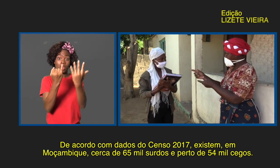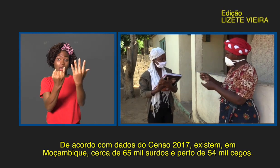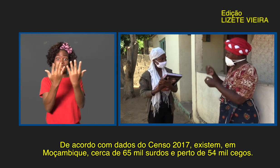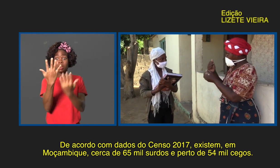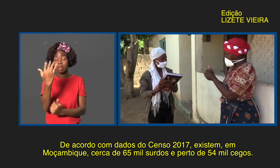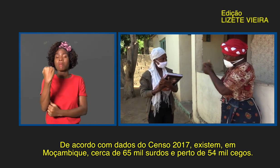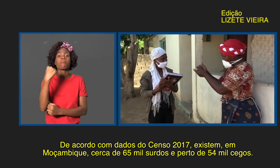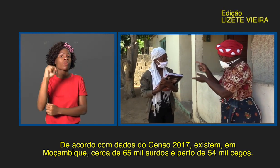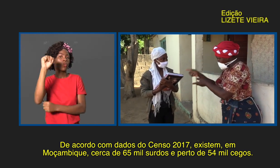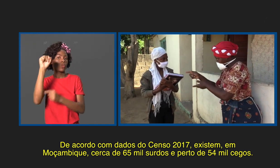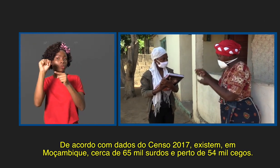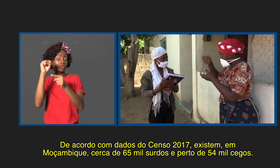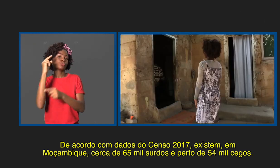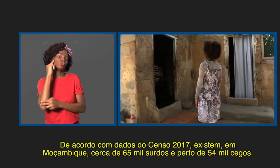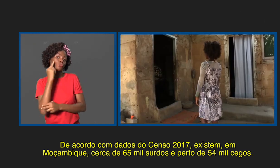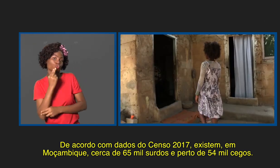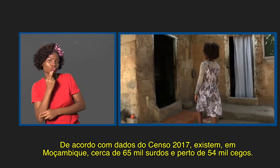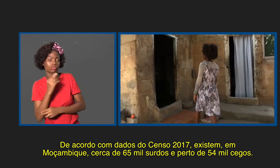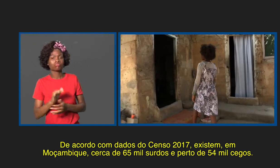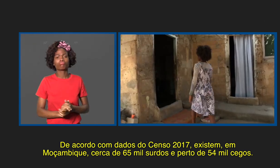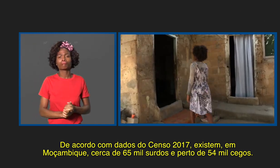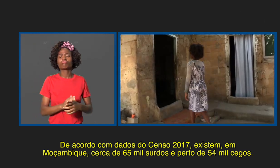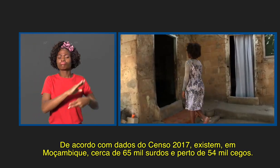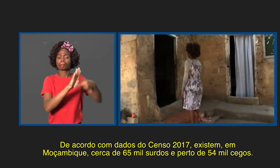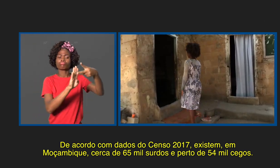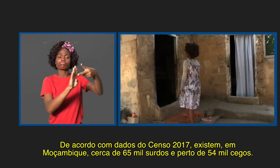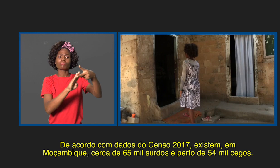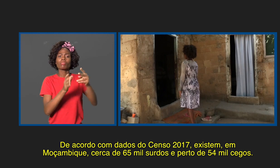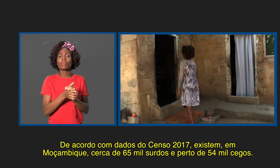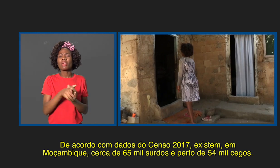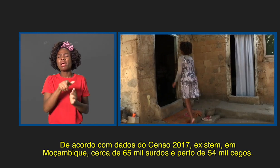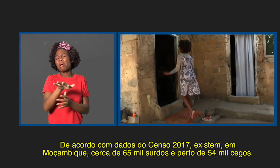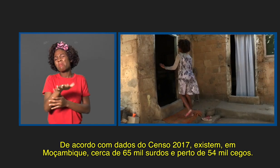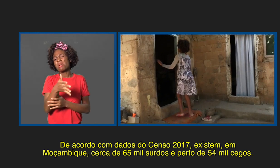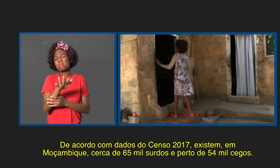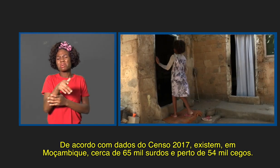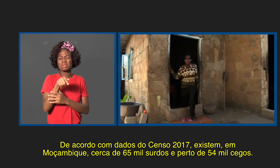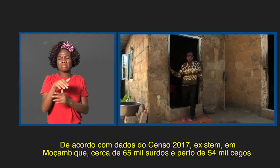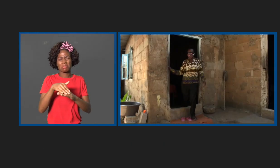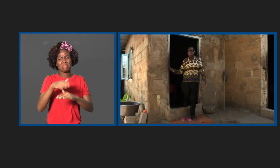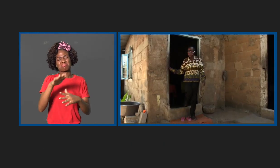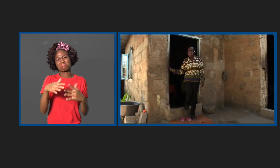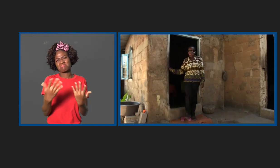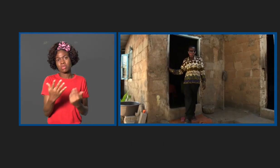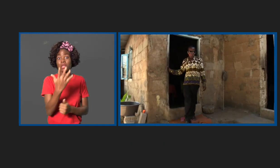mil surdos e cerca de 54 mil cegos.